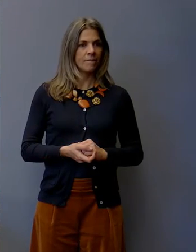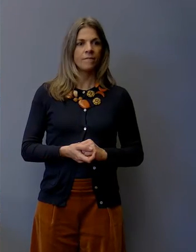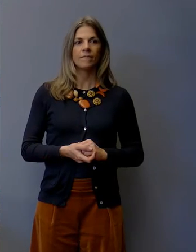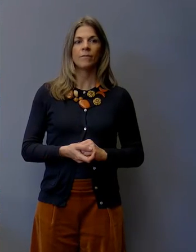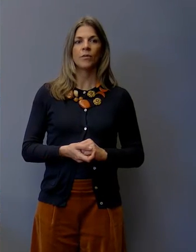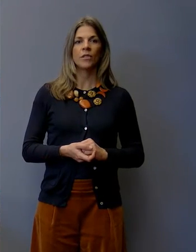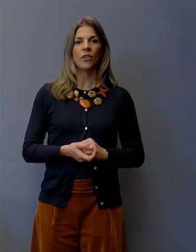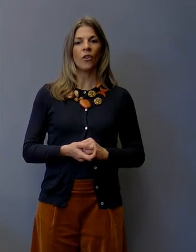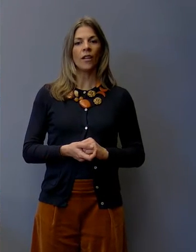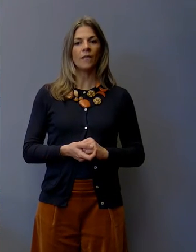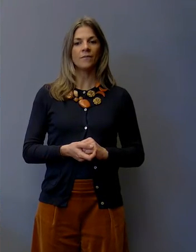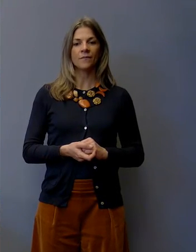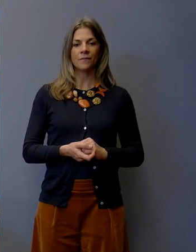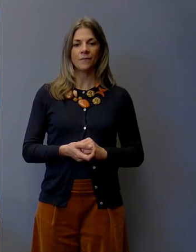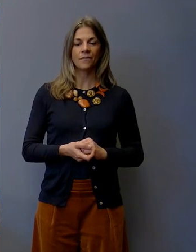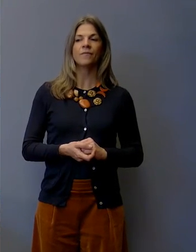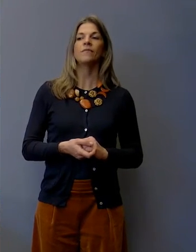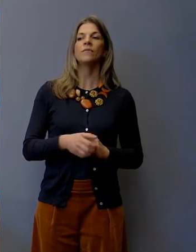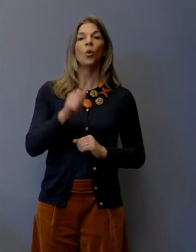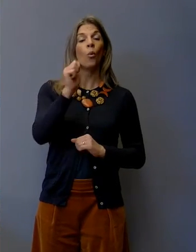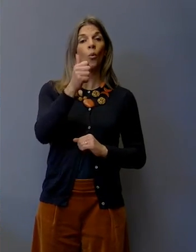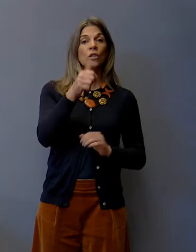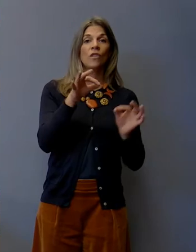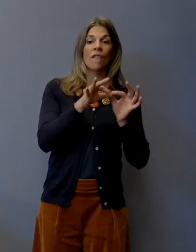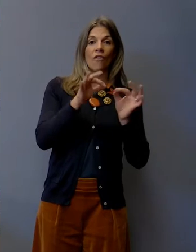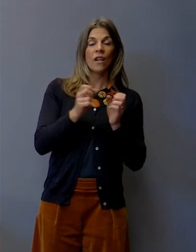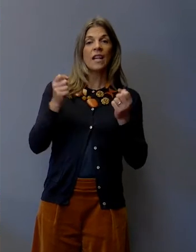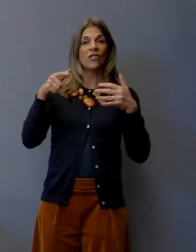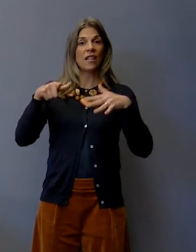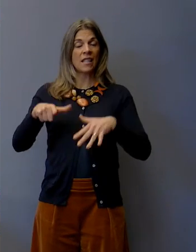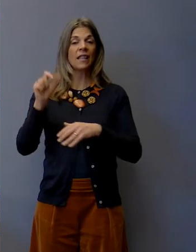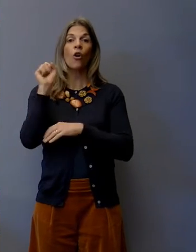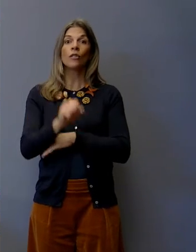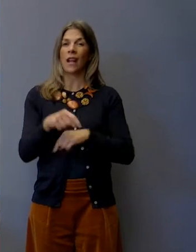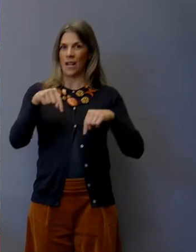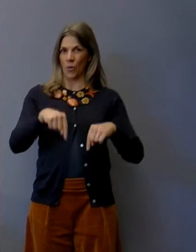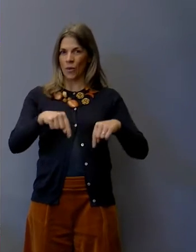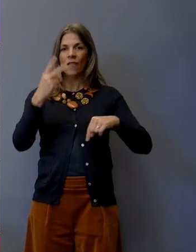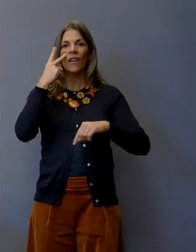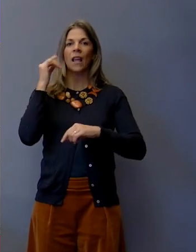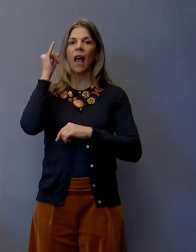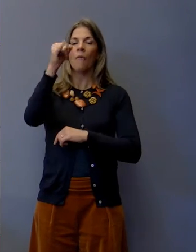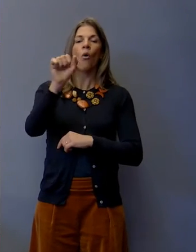allora 11 voti favorevoli 17 contrari in presenza consigliere avvenente